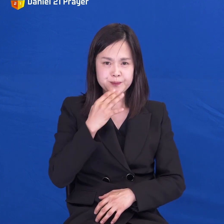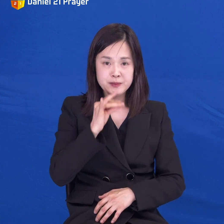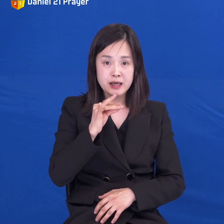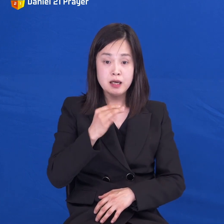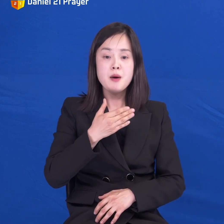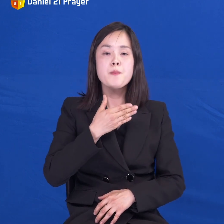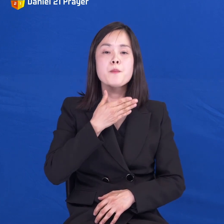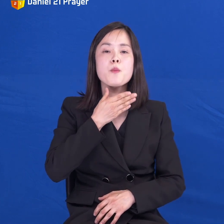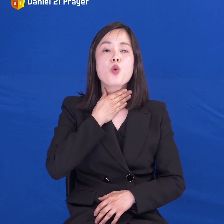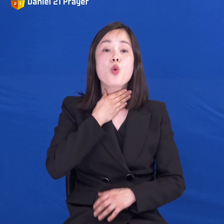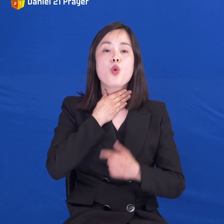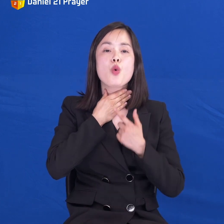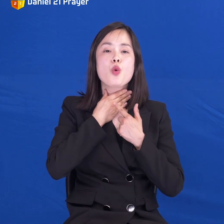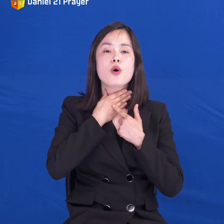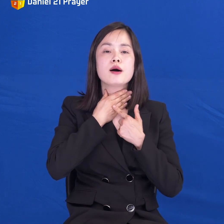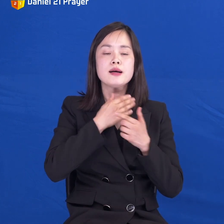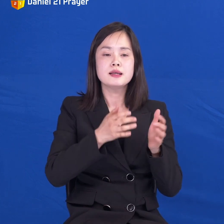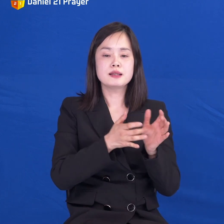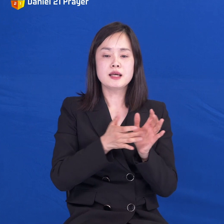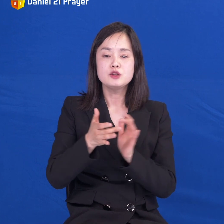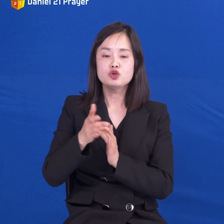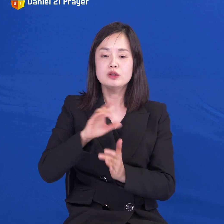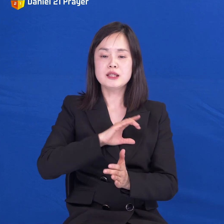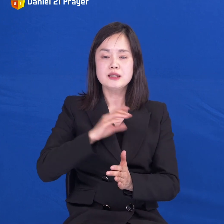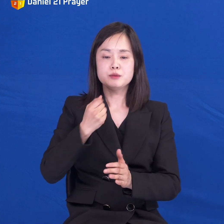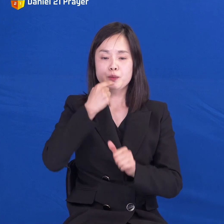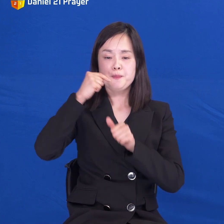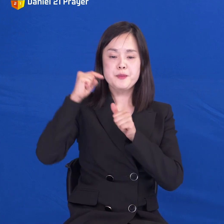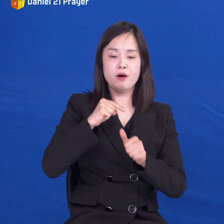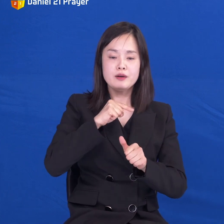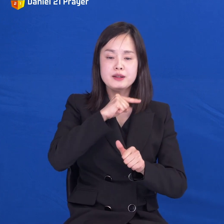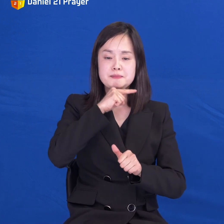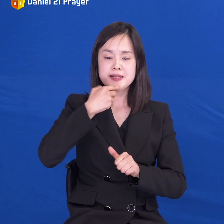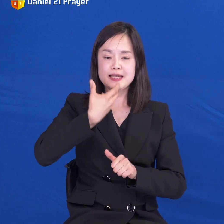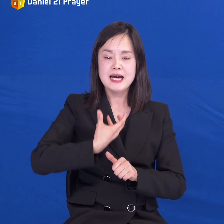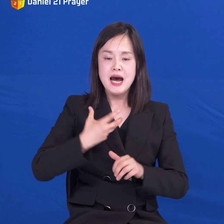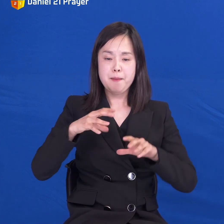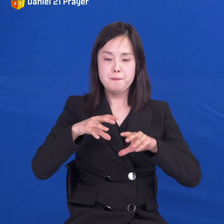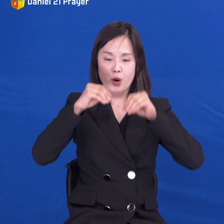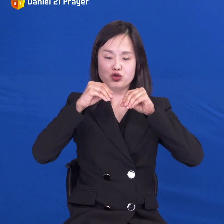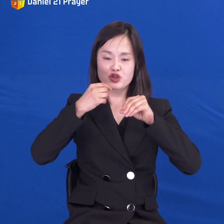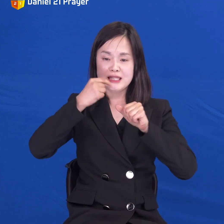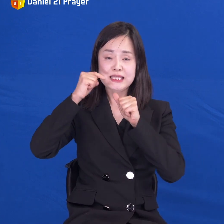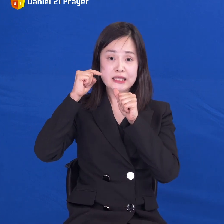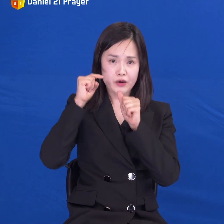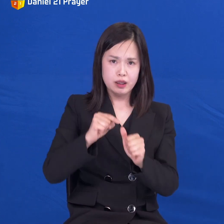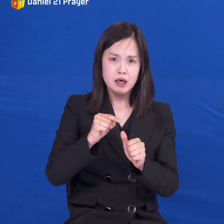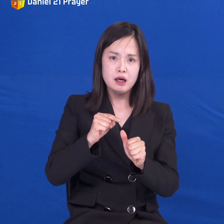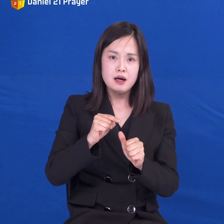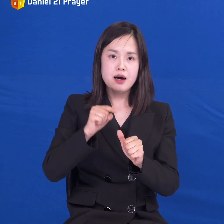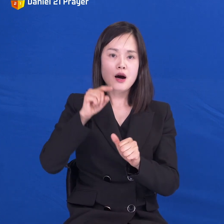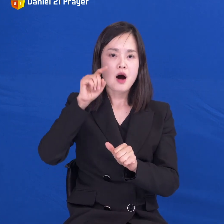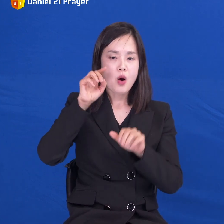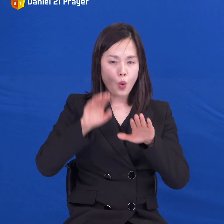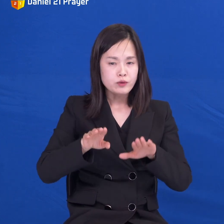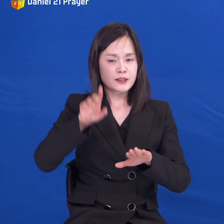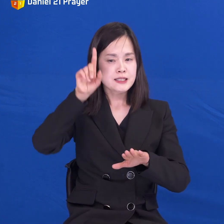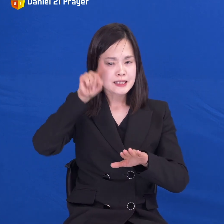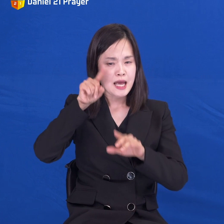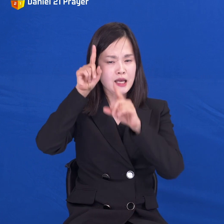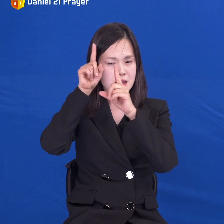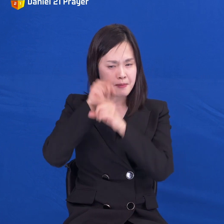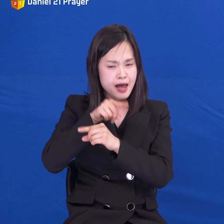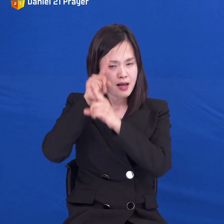이름으로 명하노니 피가 멈출지어다. 매일 이렇게 내 스스로 누가 해줄 사람이 없으니까,